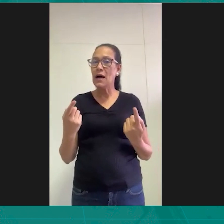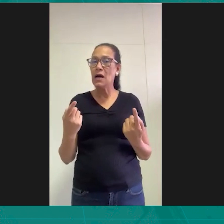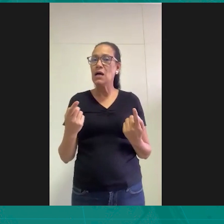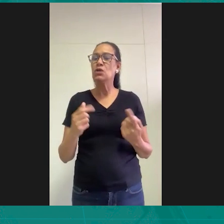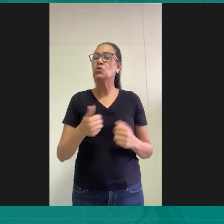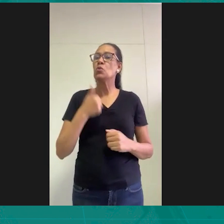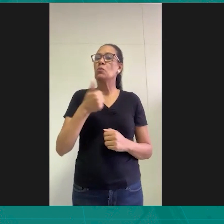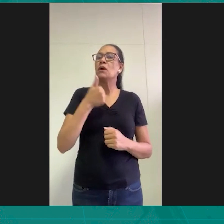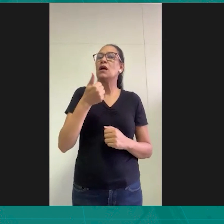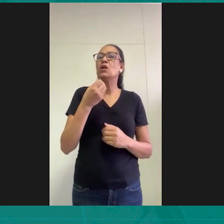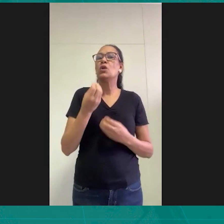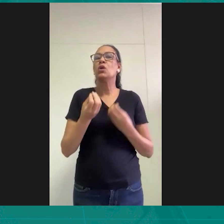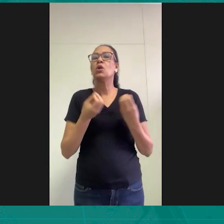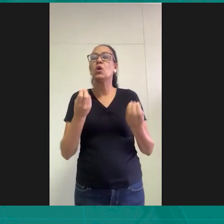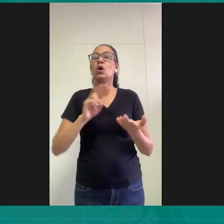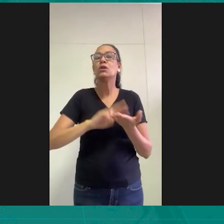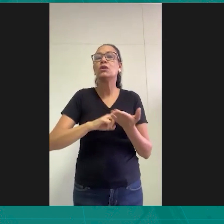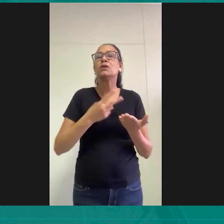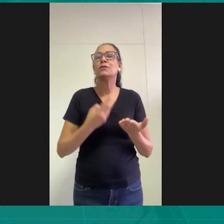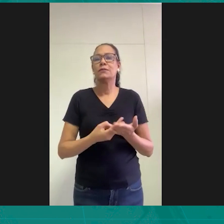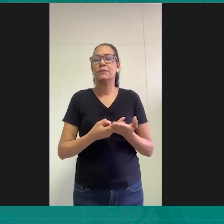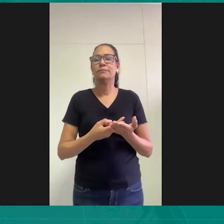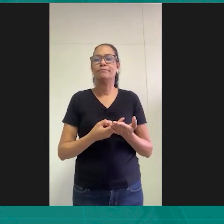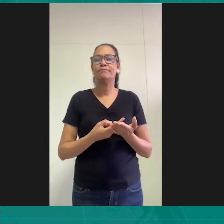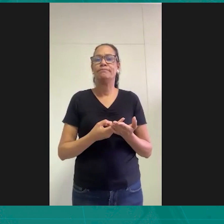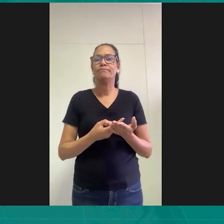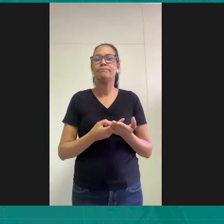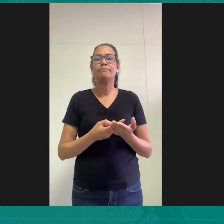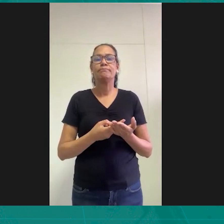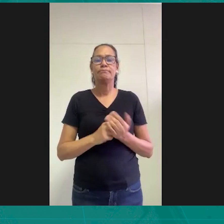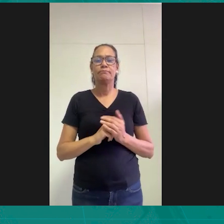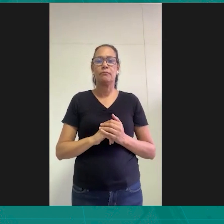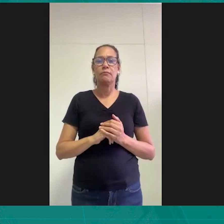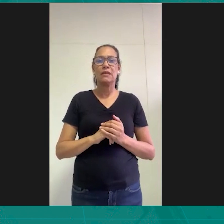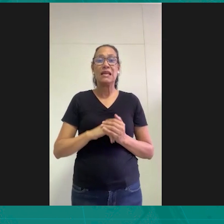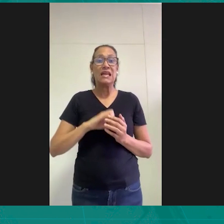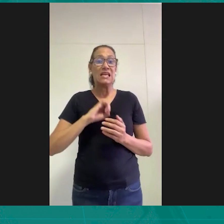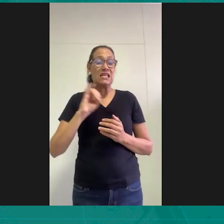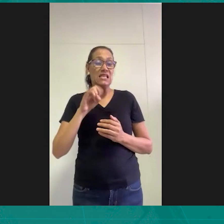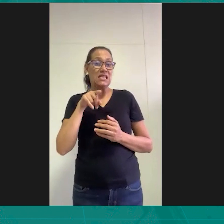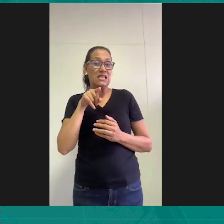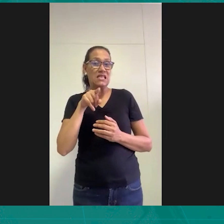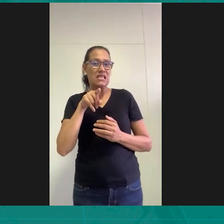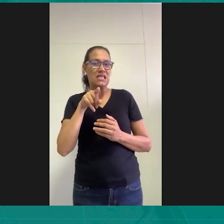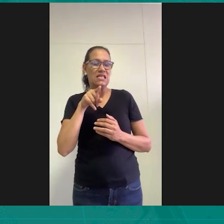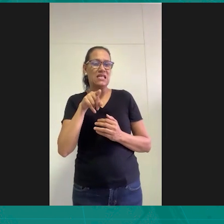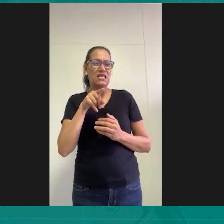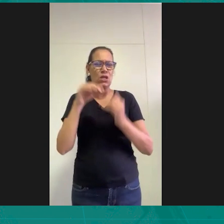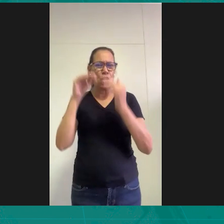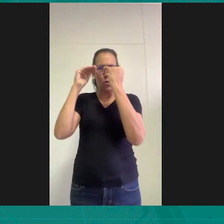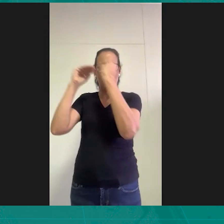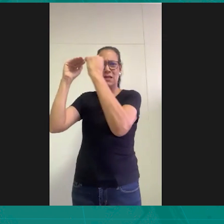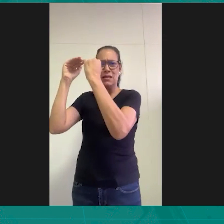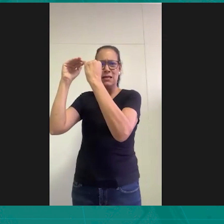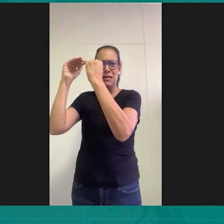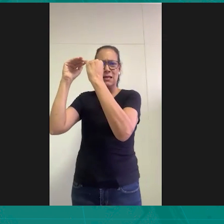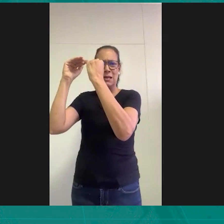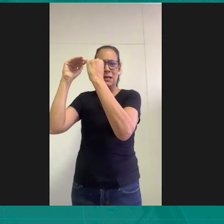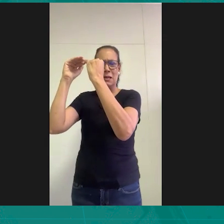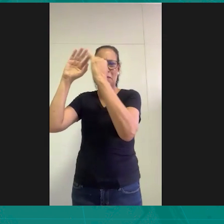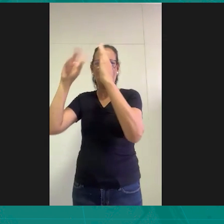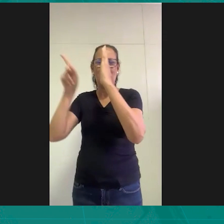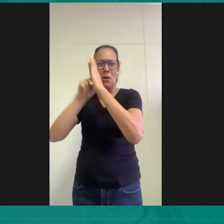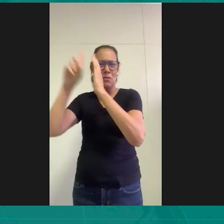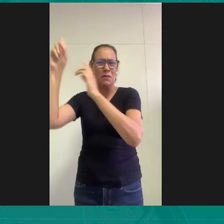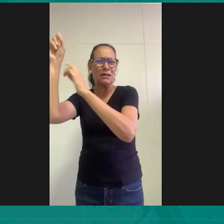Como é que eu digo que eu amo ao Senhor? Não é falar de boca vazia aqui. Eu amo o Senhor,